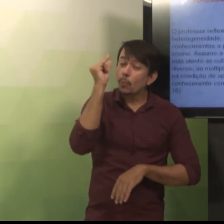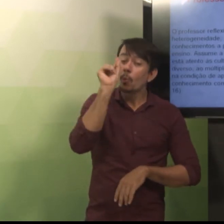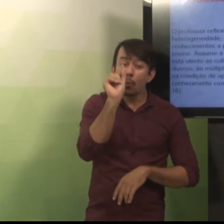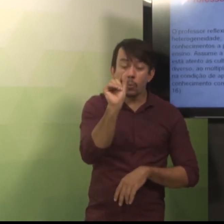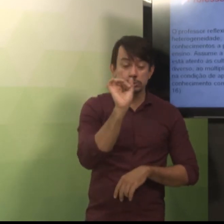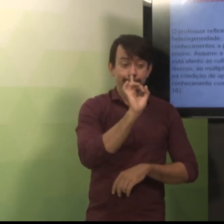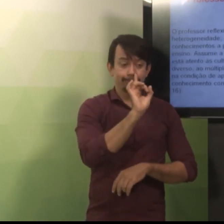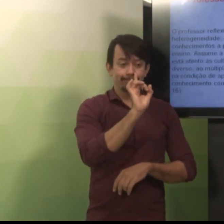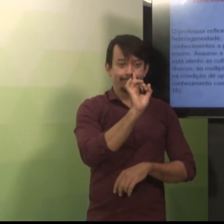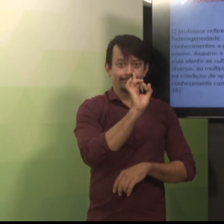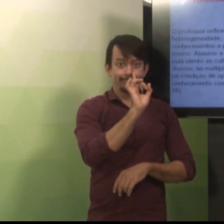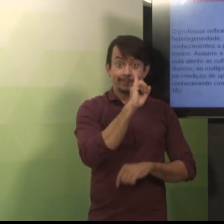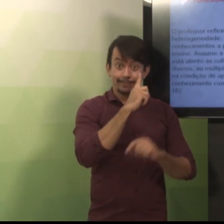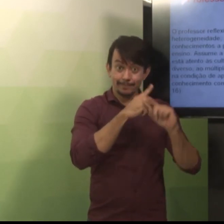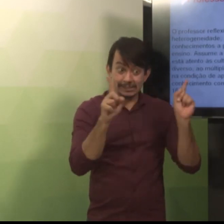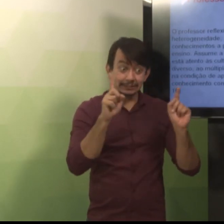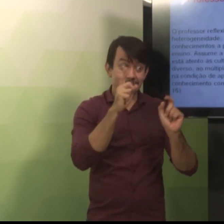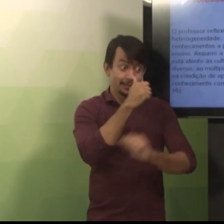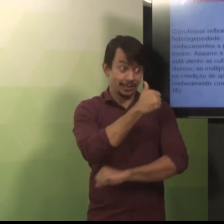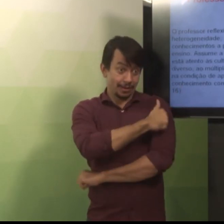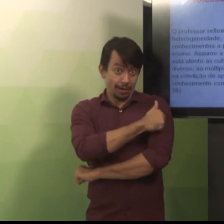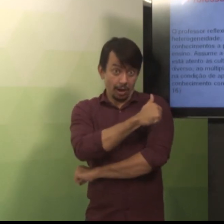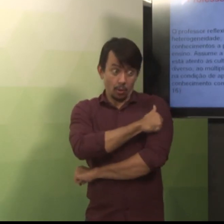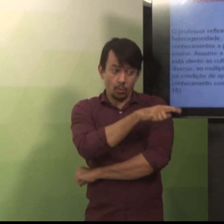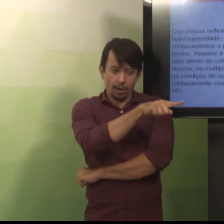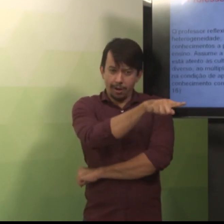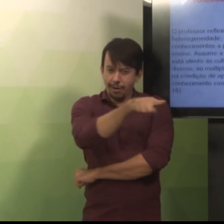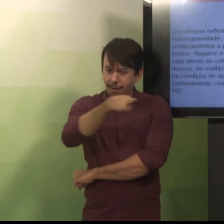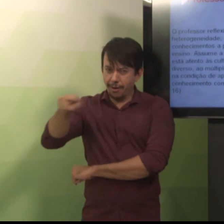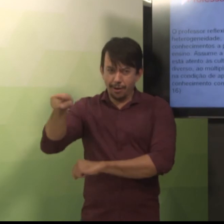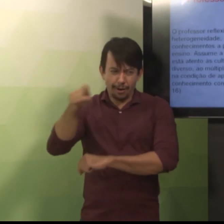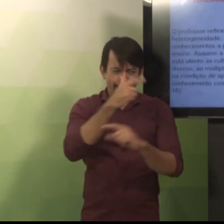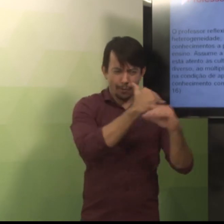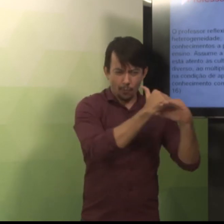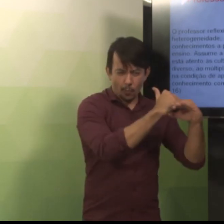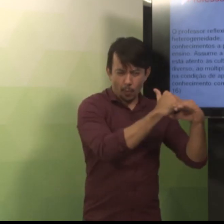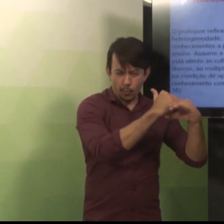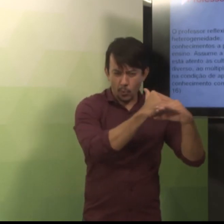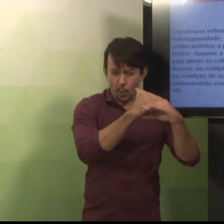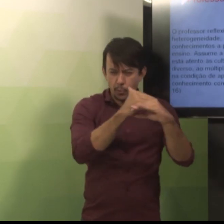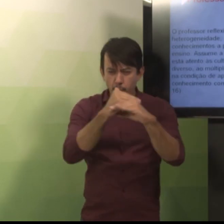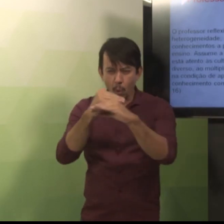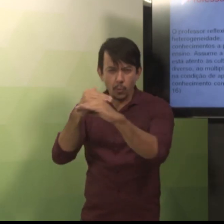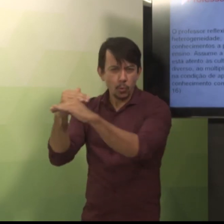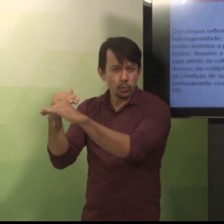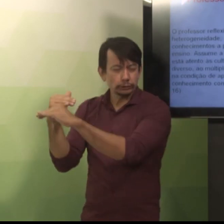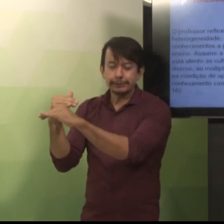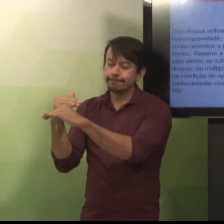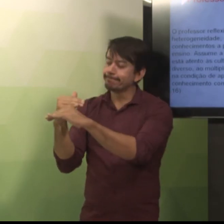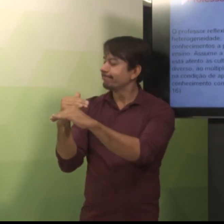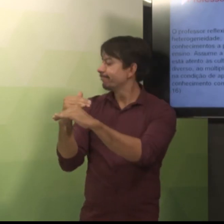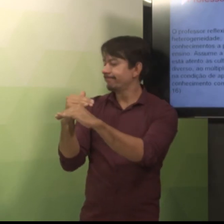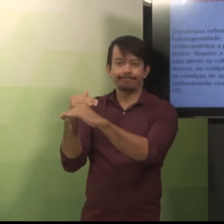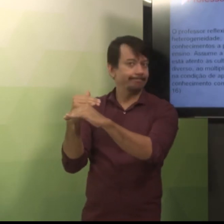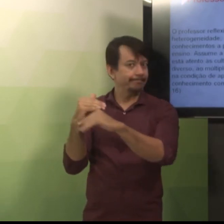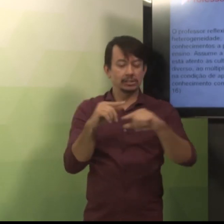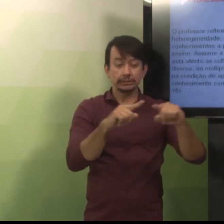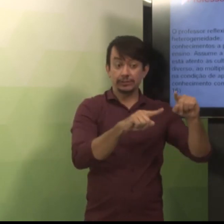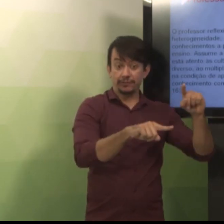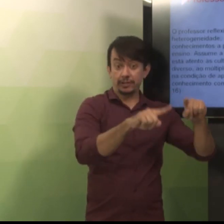Então, é muito importante que se atente aos alunos. Os alunos têm o mesmo